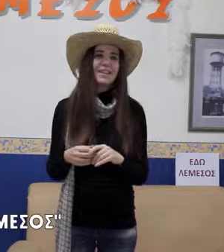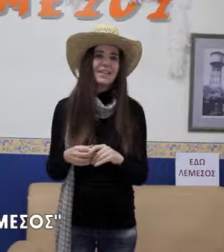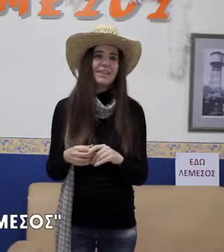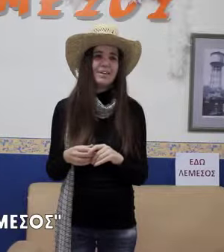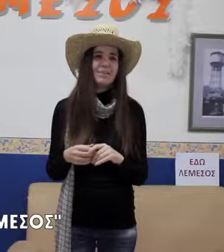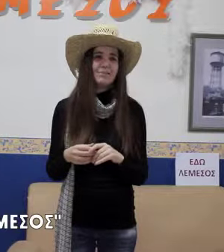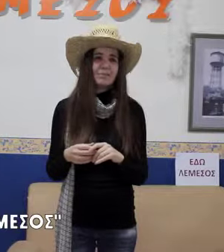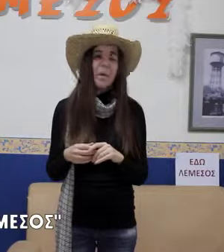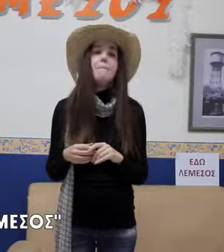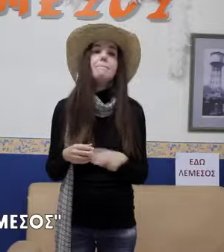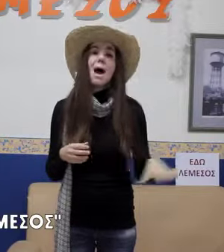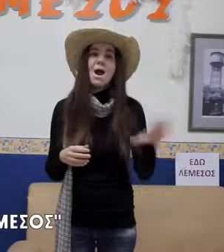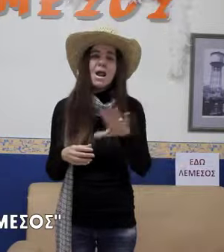παλαιών αυτοκινήτων Λεμεσού,